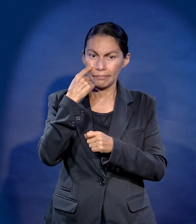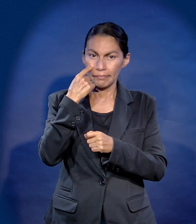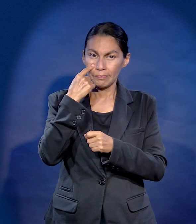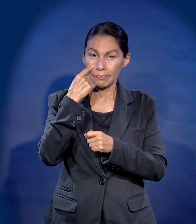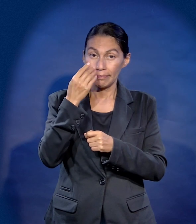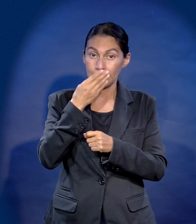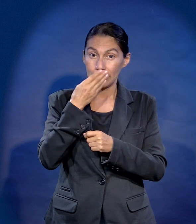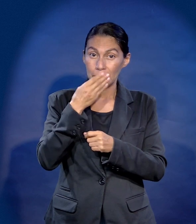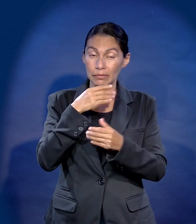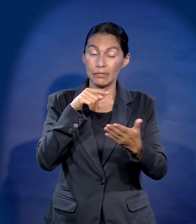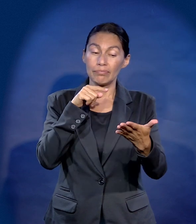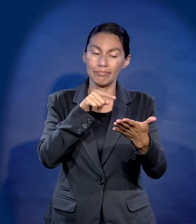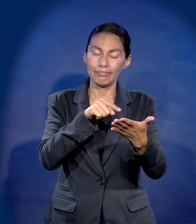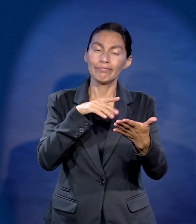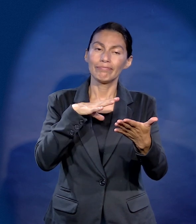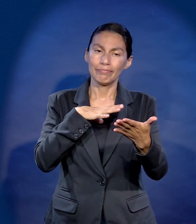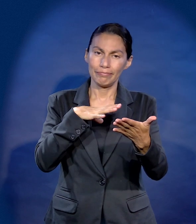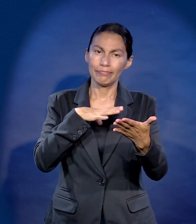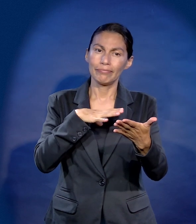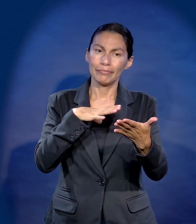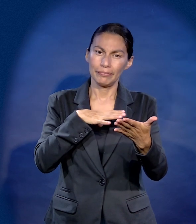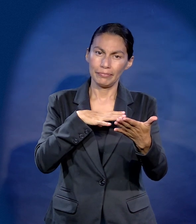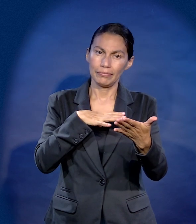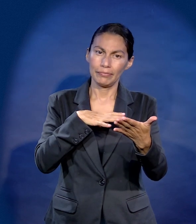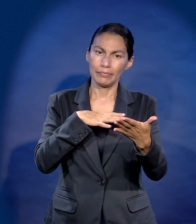Esa alarma está aquí.